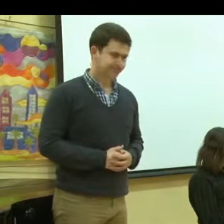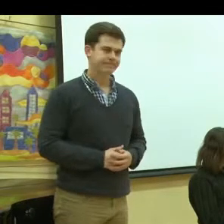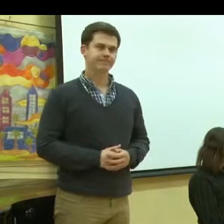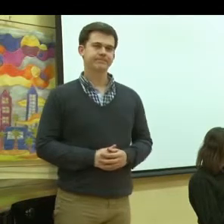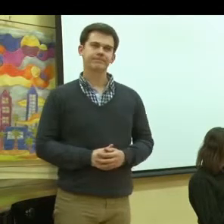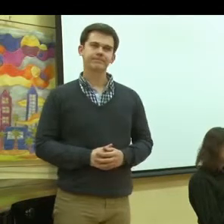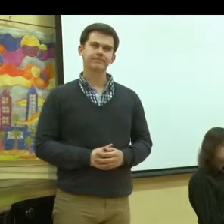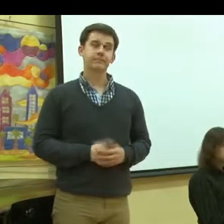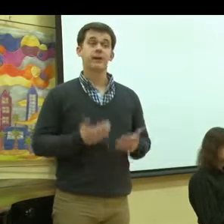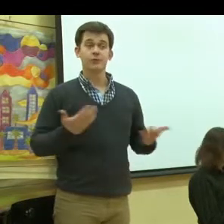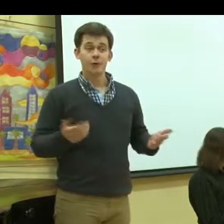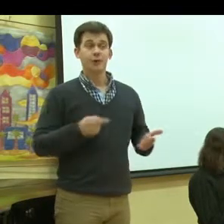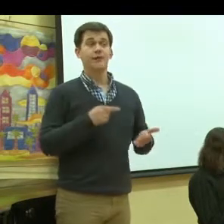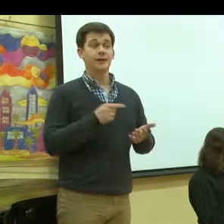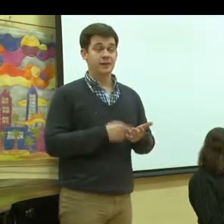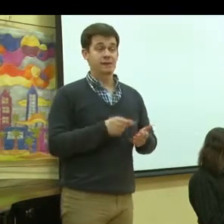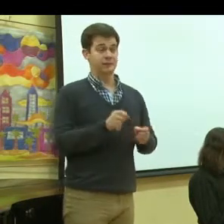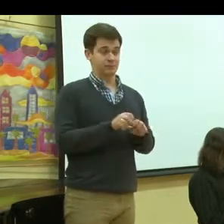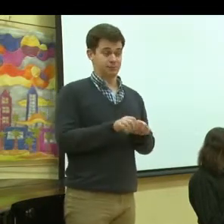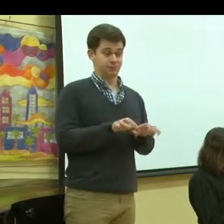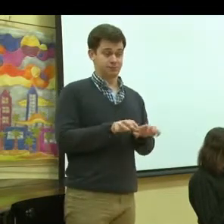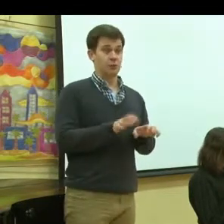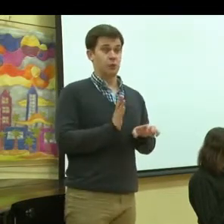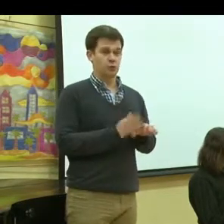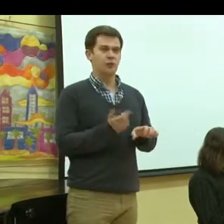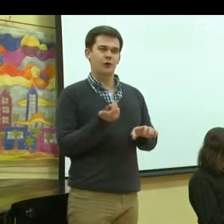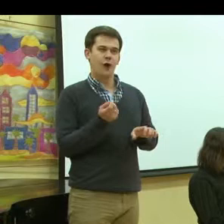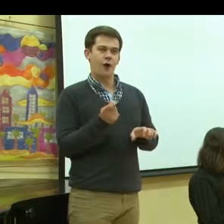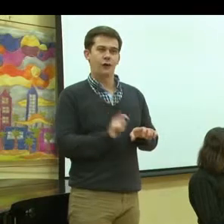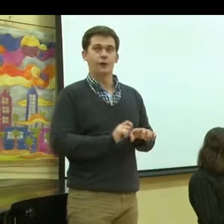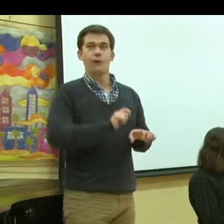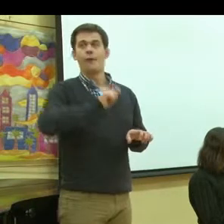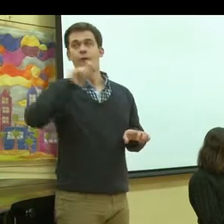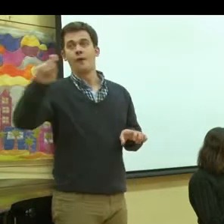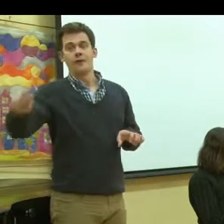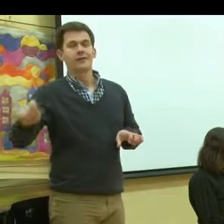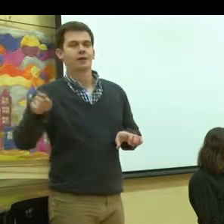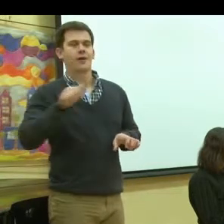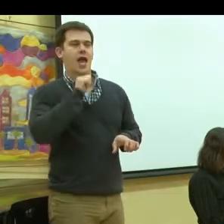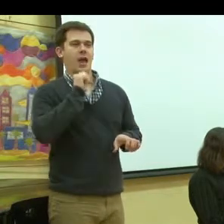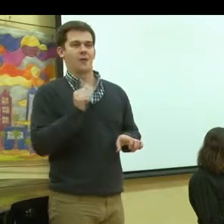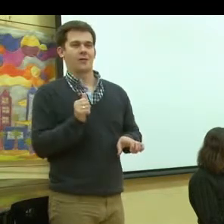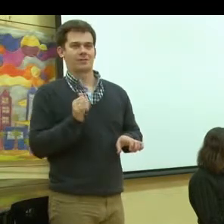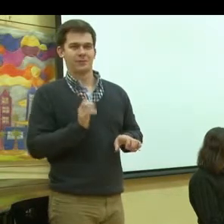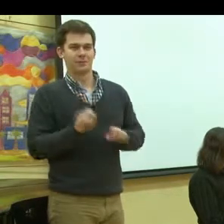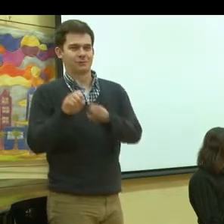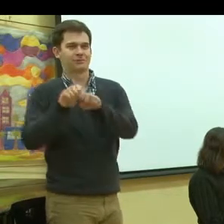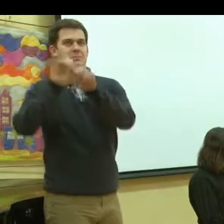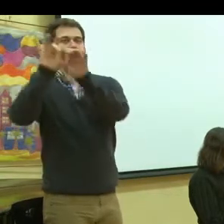era Europa. No i właśnie staje się też takim produktem troszeczkę eksportowym i wyrusza w